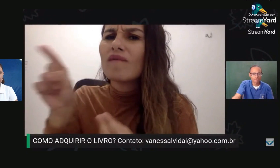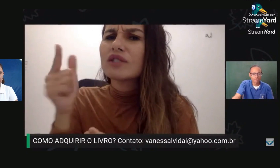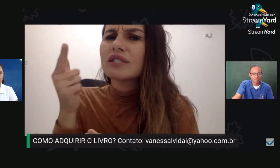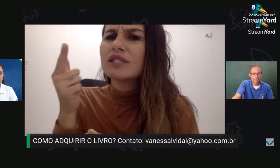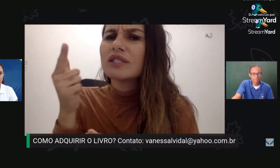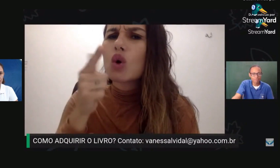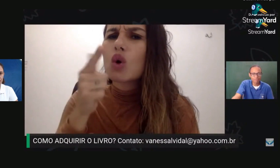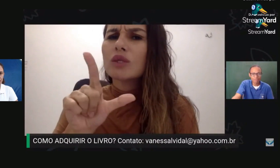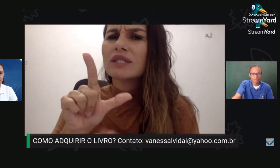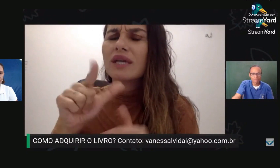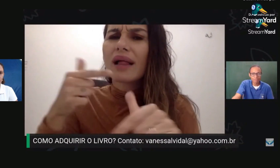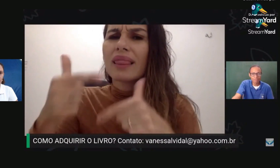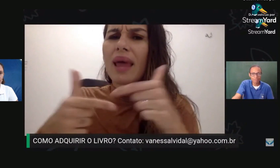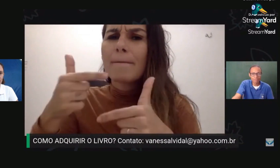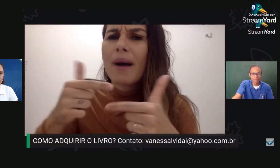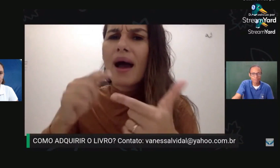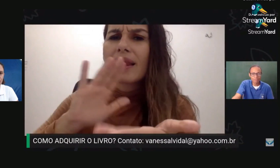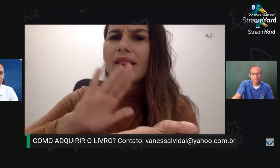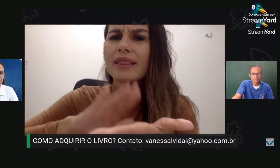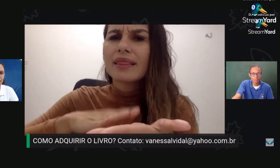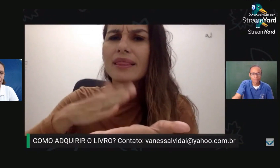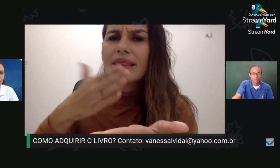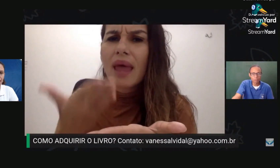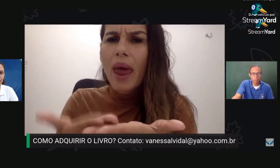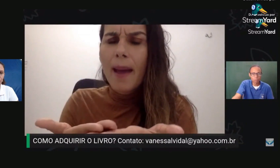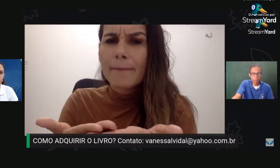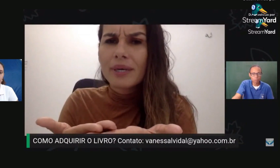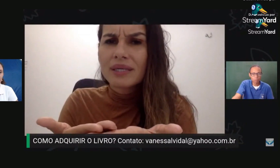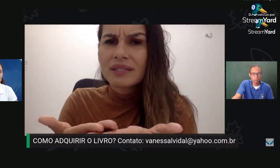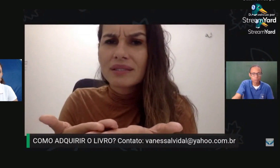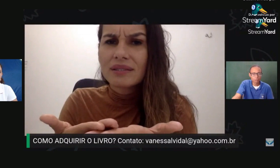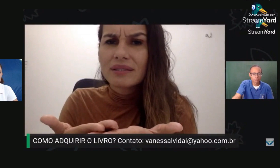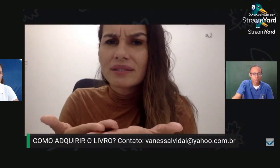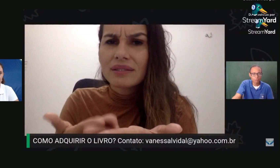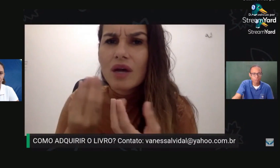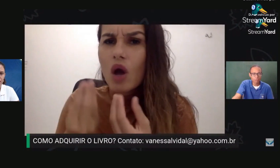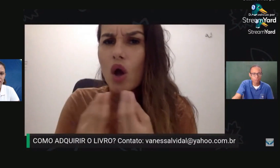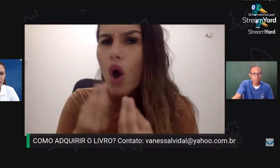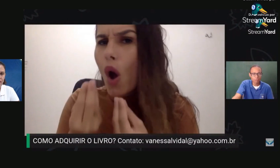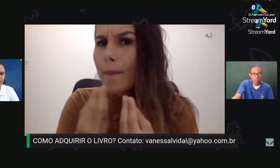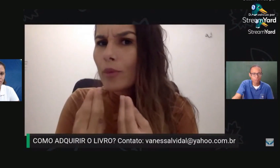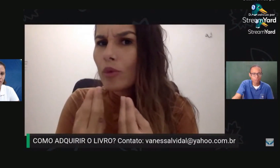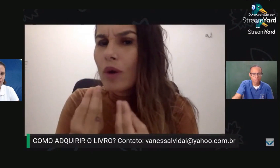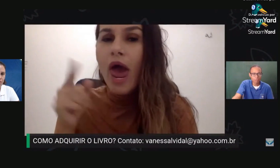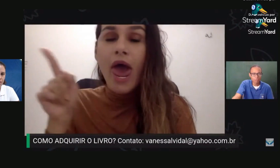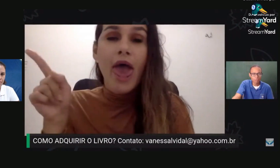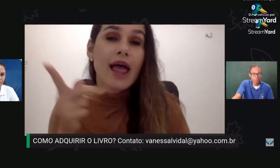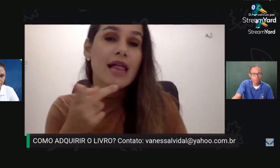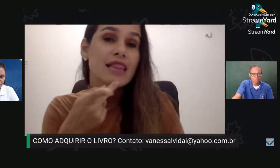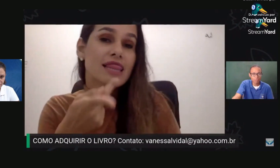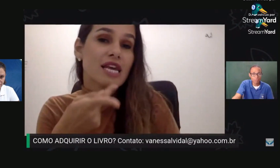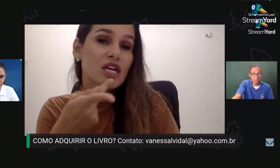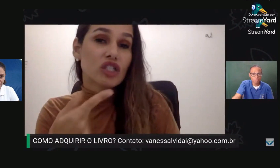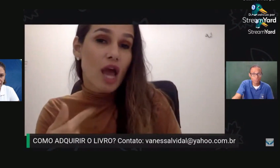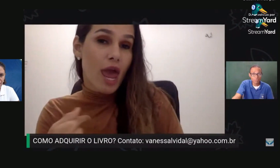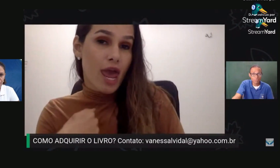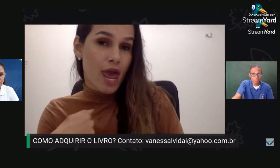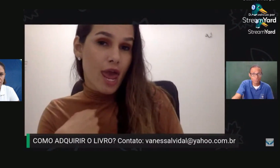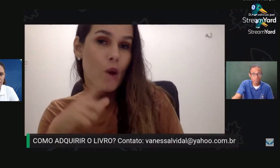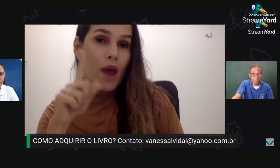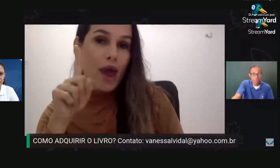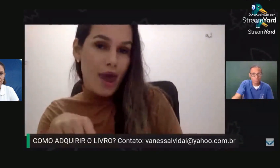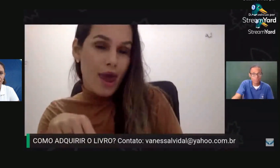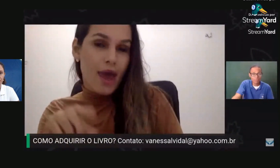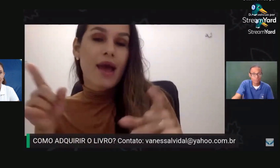eu perguntei, mas como assim? Como que você vai conseguir trabalhar como intérprete dessa forma? E aí ele